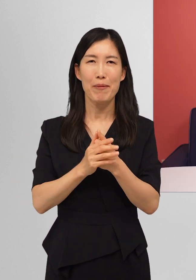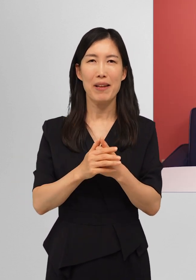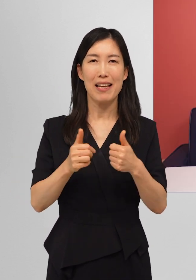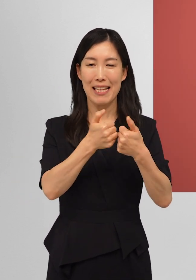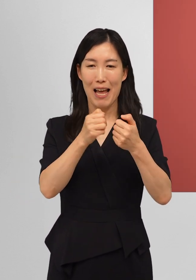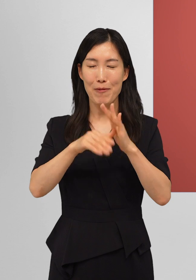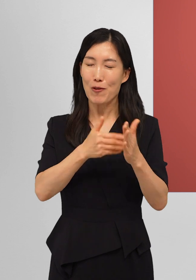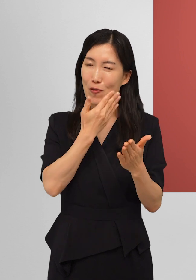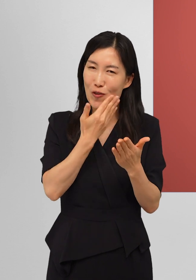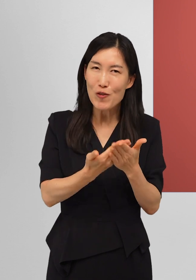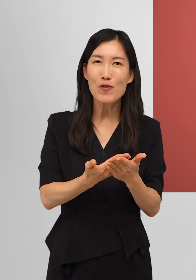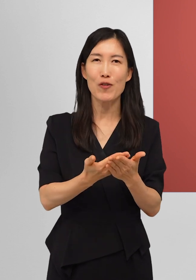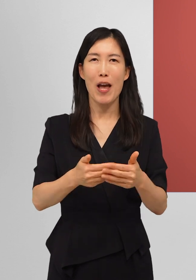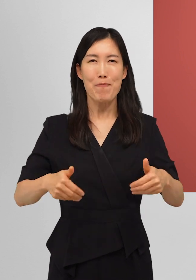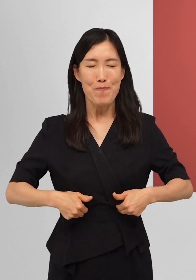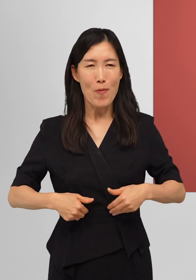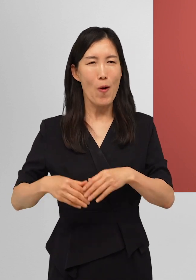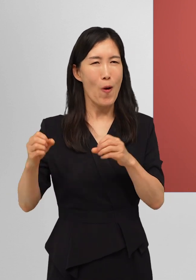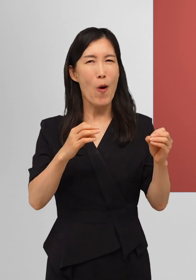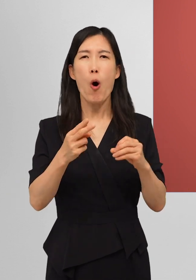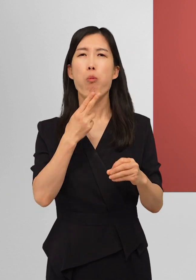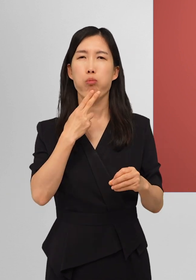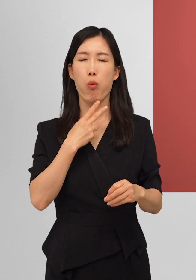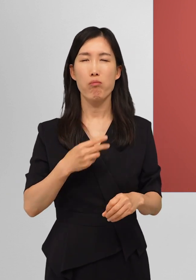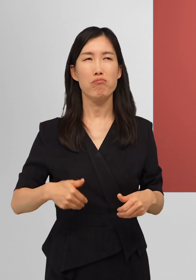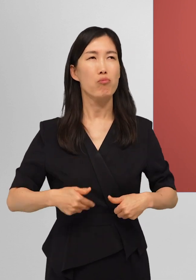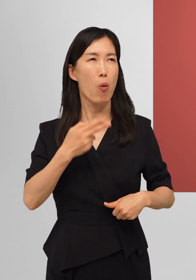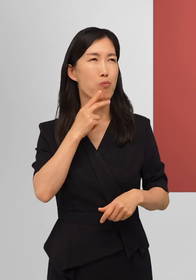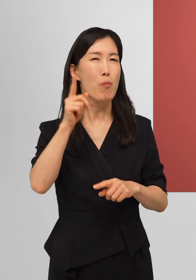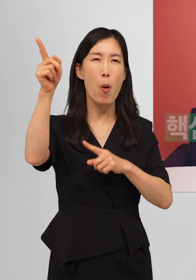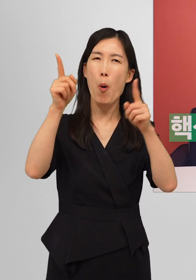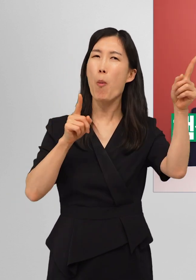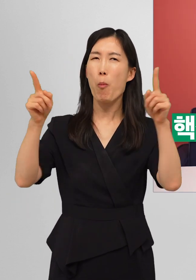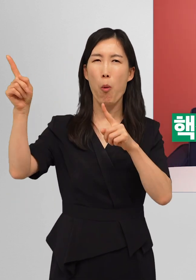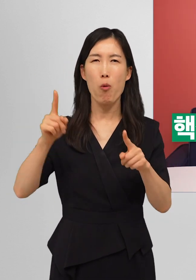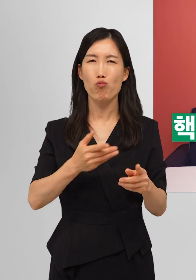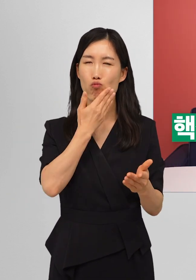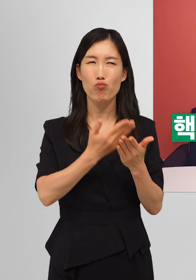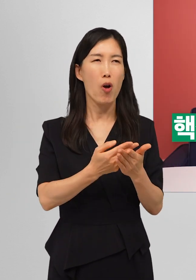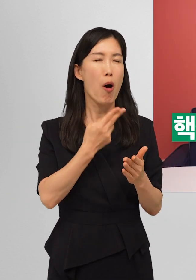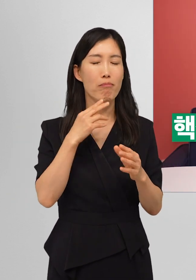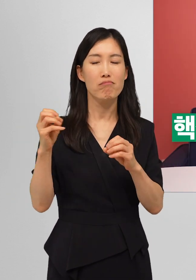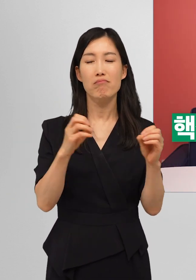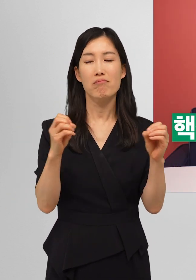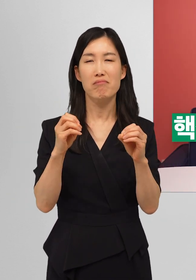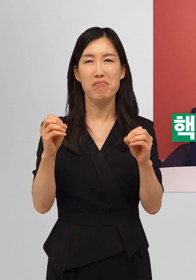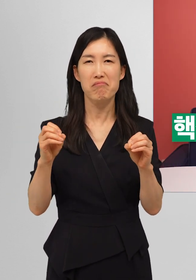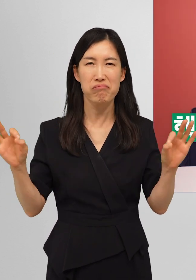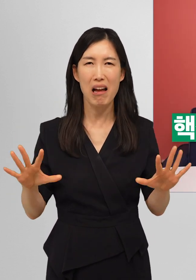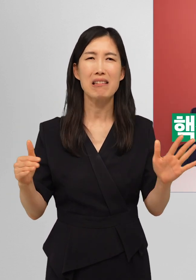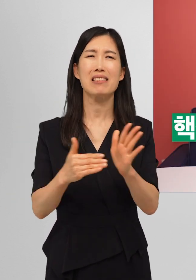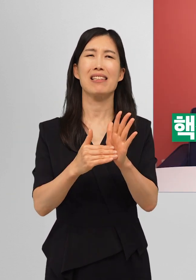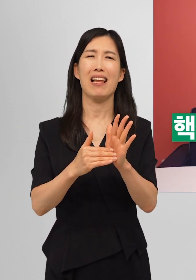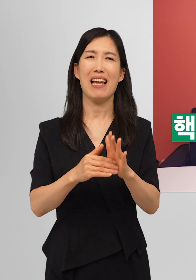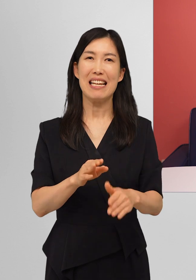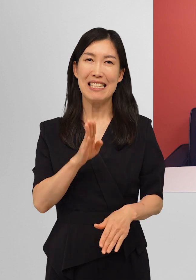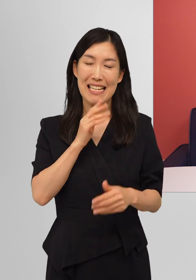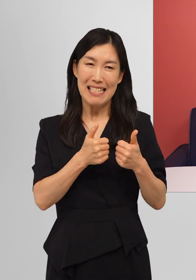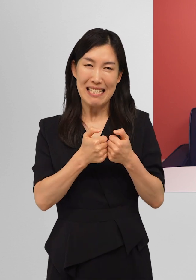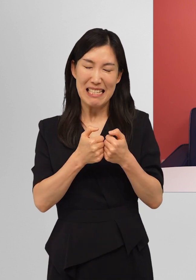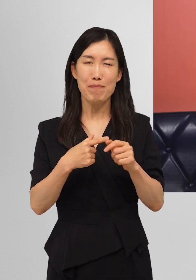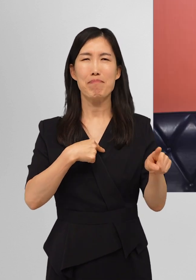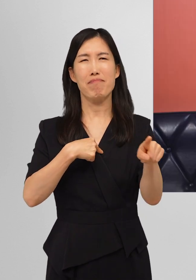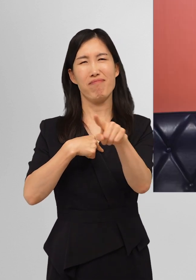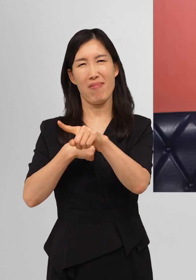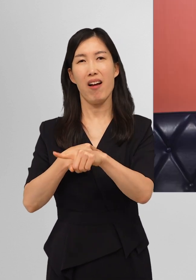해야 될 이야기가 아니라 멀리 돌아서 하는 얘기, 하나만한 얘기, 그리고 깊은 얘기는 기피하게 되는 이런 양상이 벌어집니다.